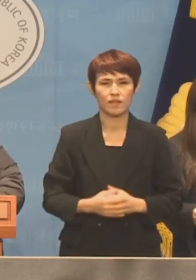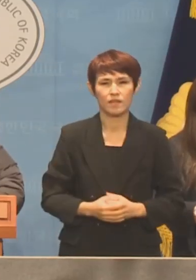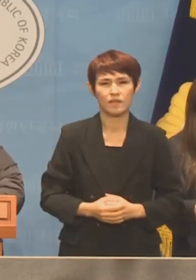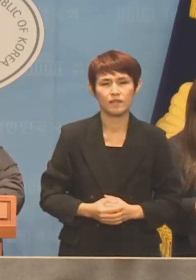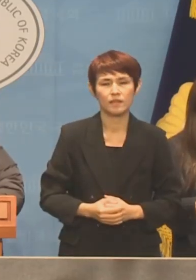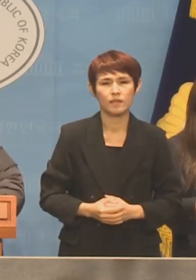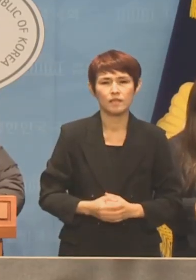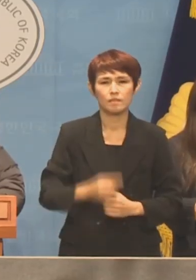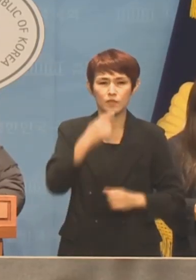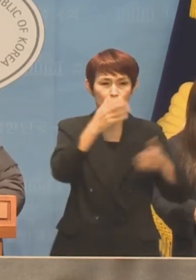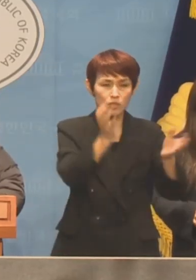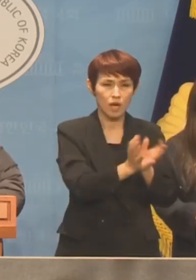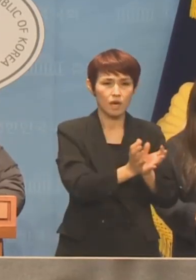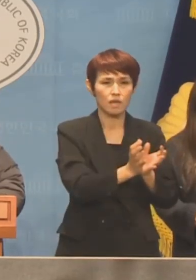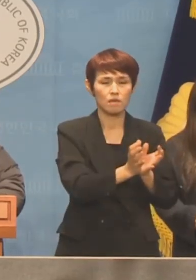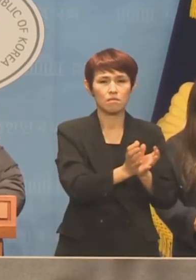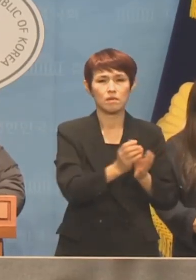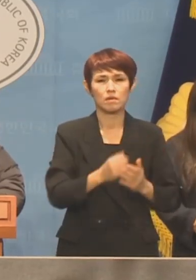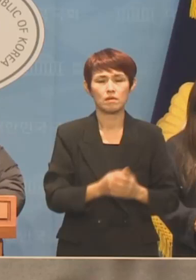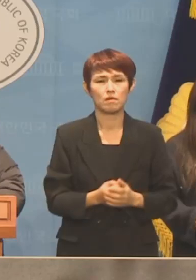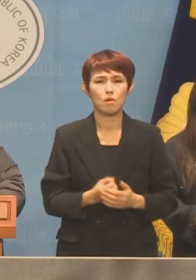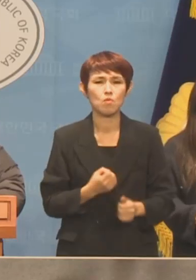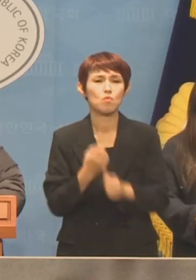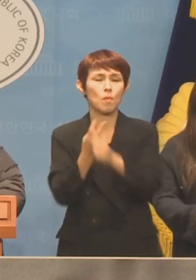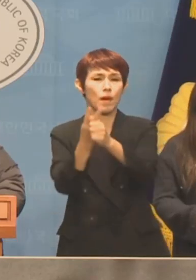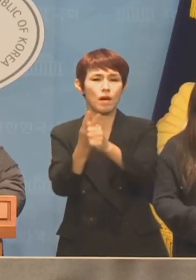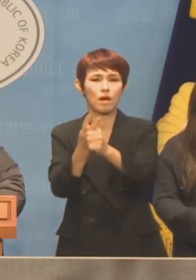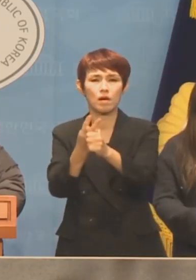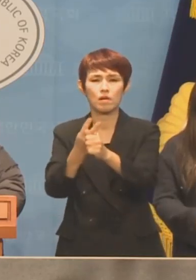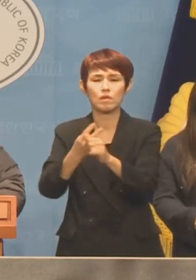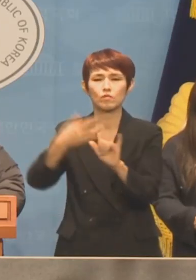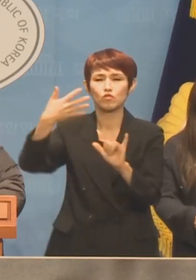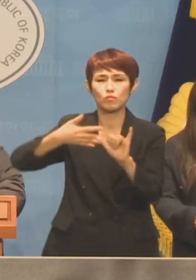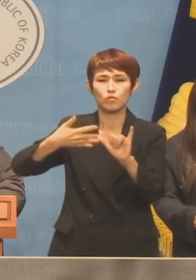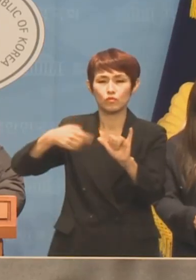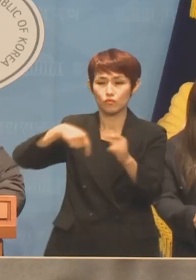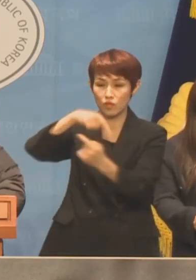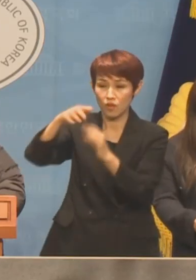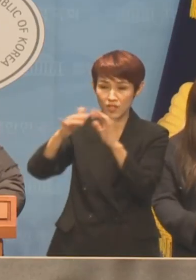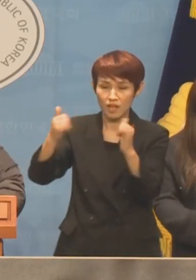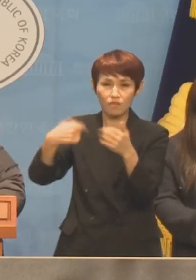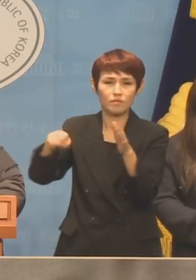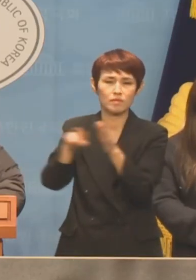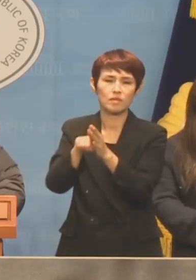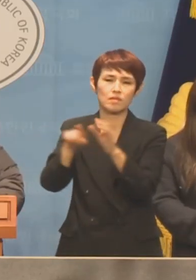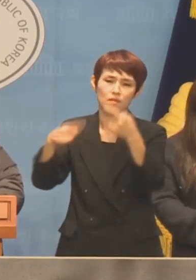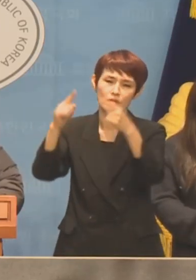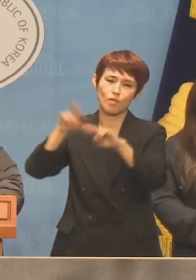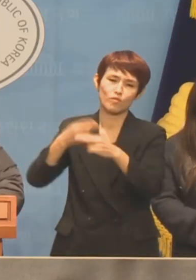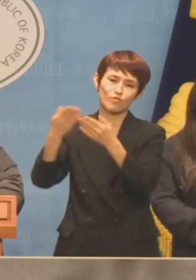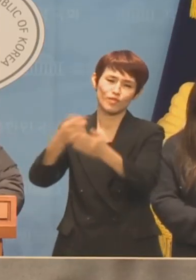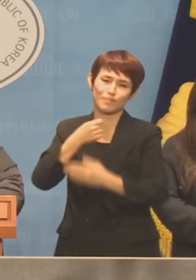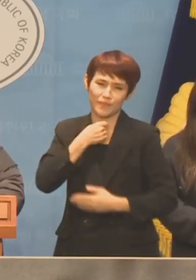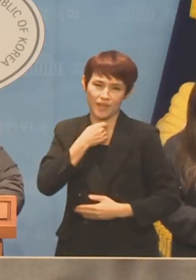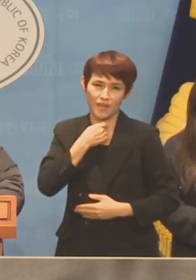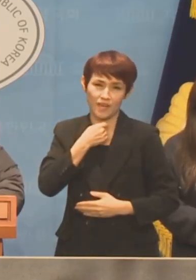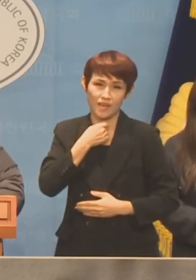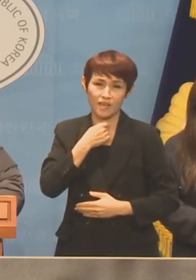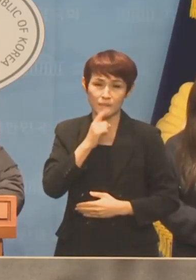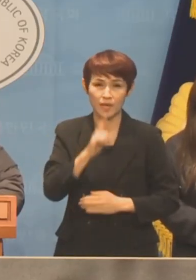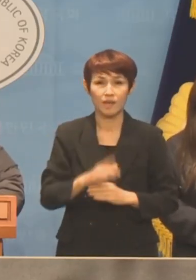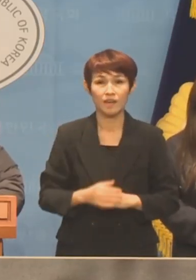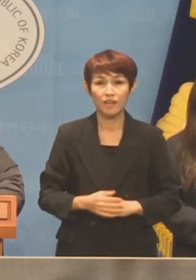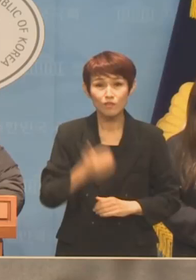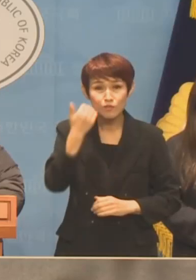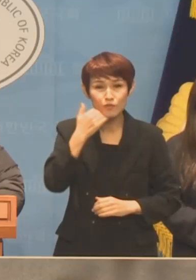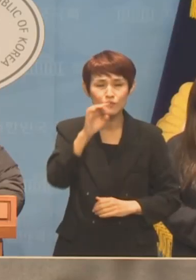민주당에 부당하게 고발된 유튜브 운영자를 위로차 설 선물을 주어야겠다. 이러한 발언들은 윤상현,